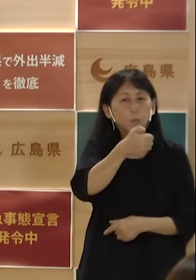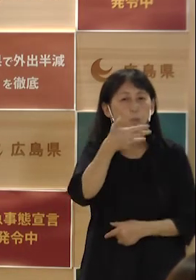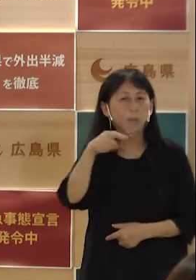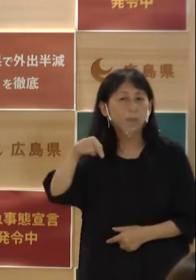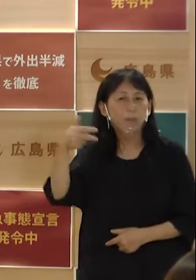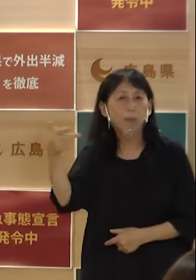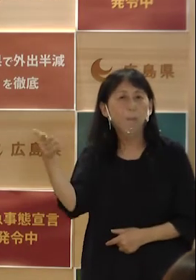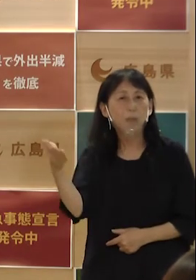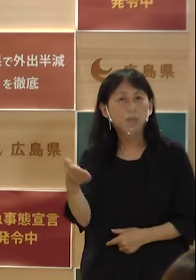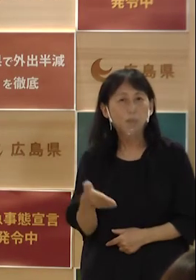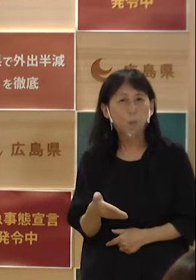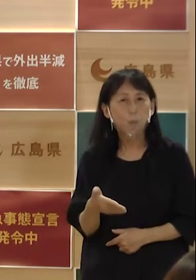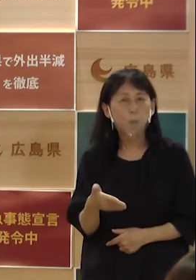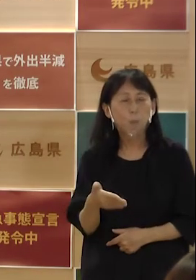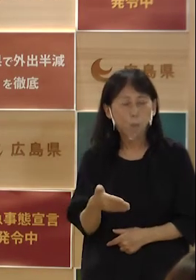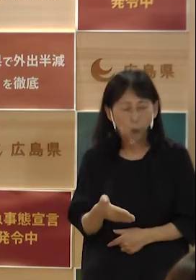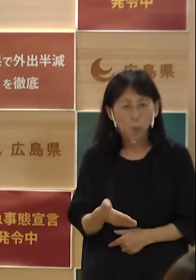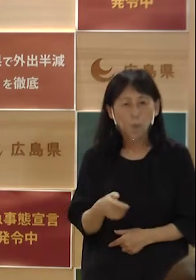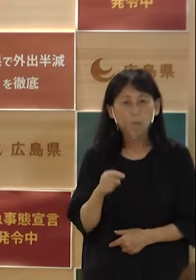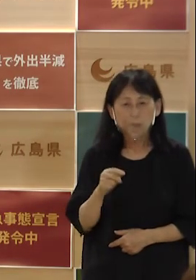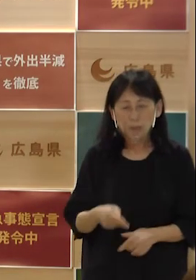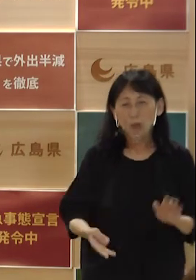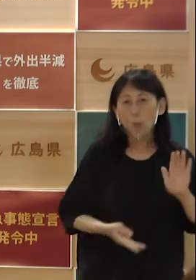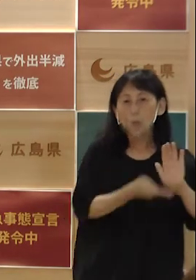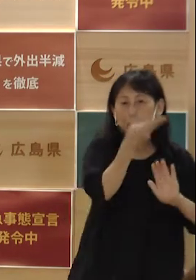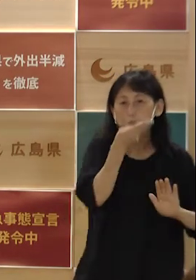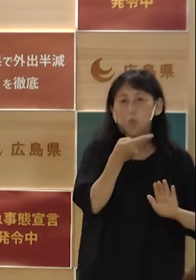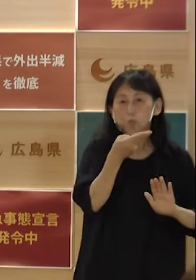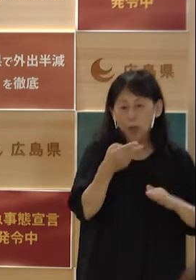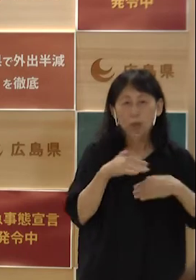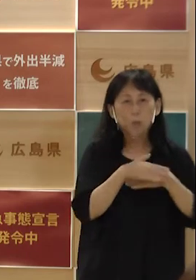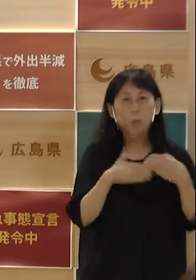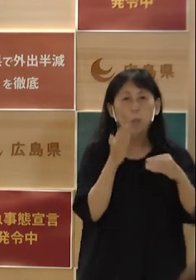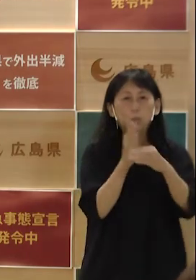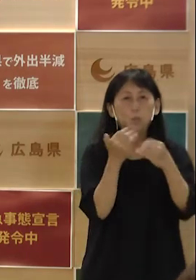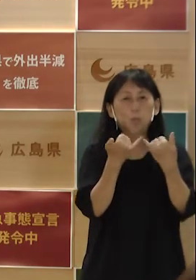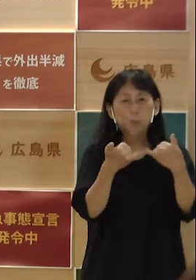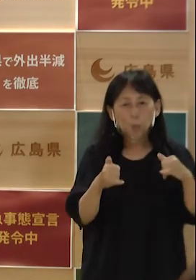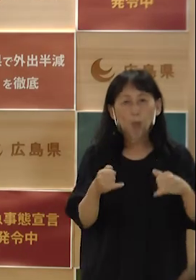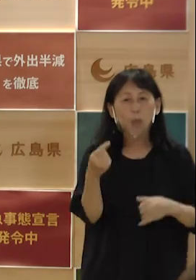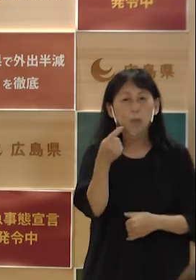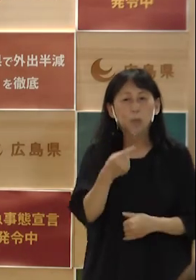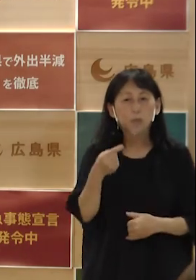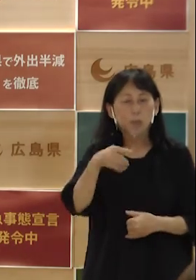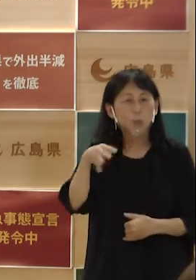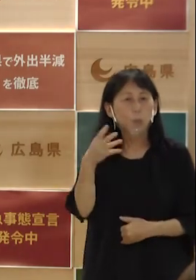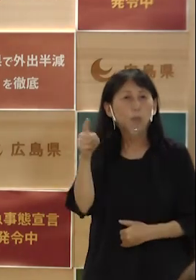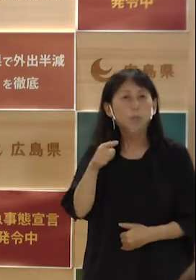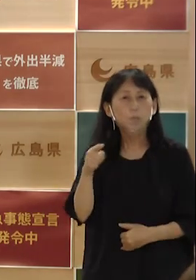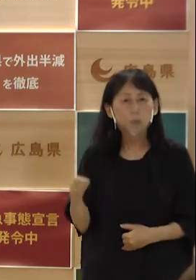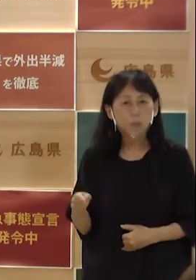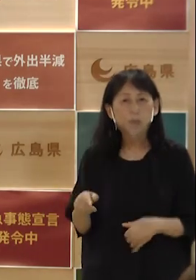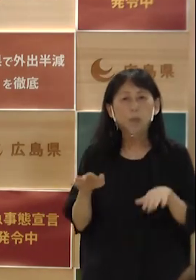して、入所者は1025人ですね。現時点では